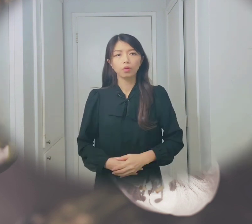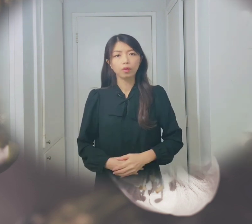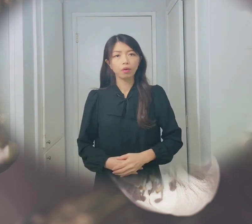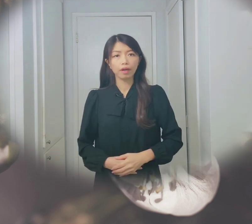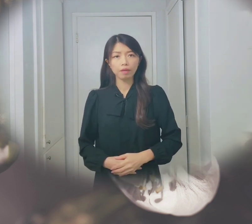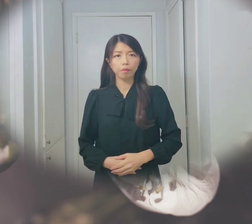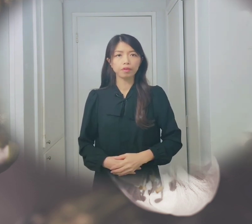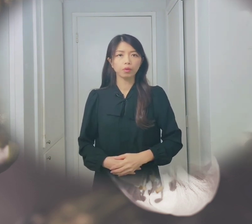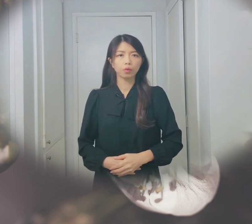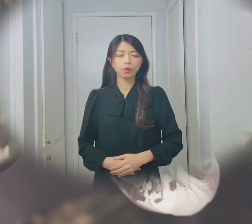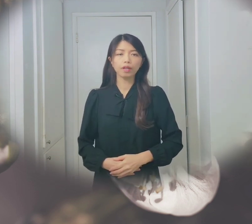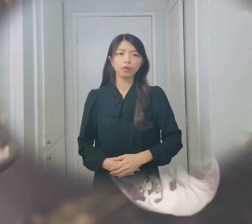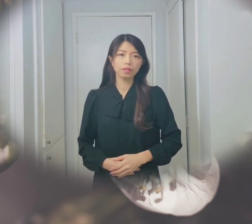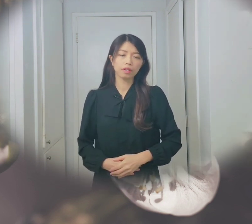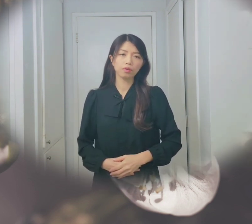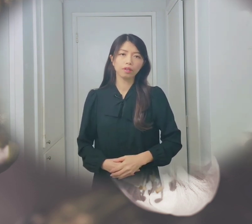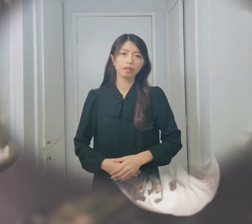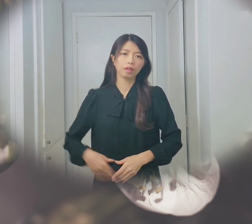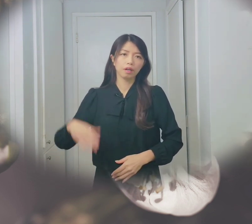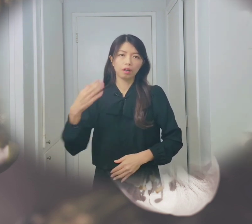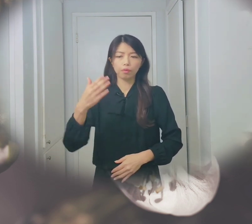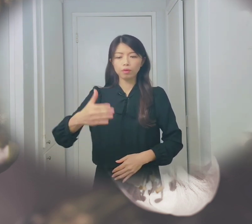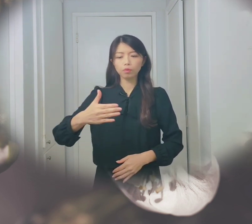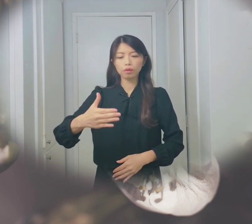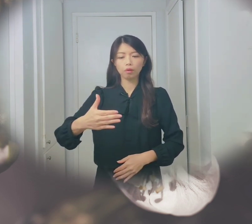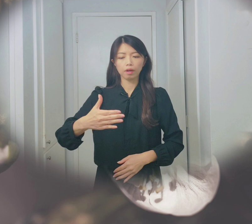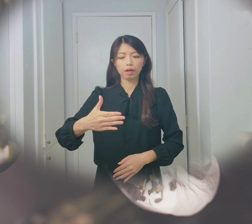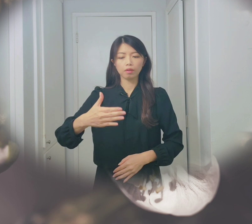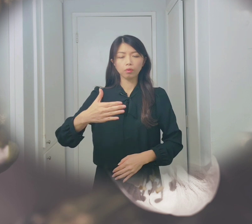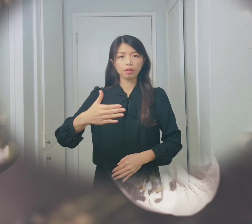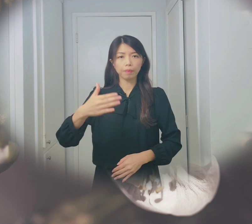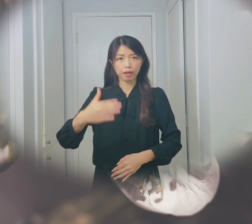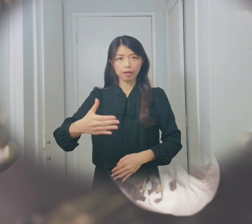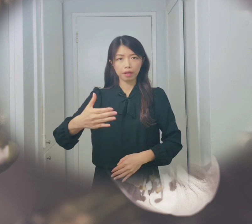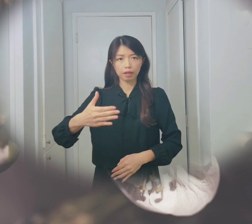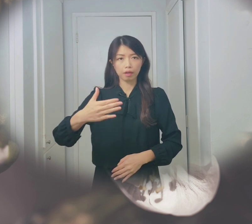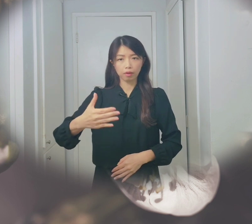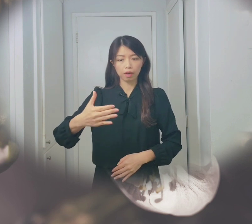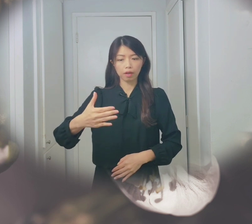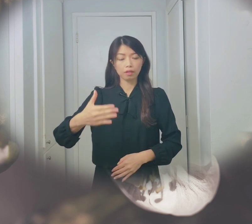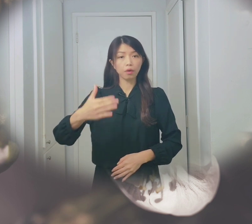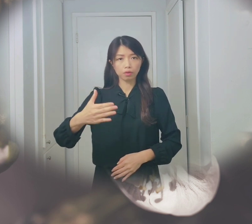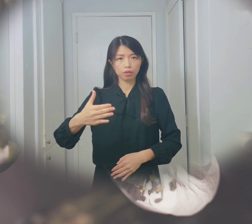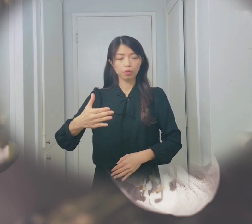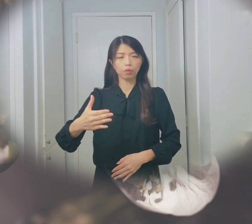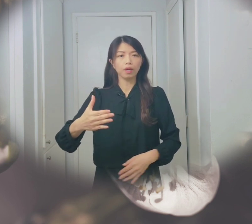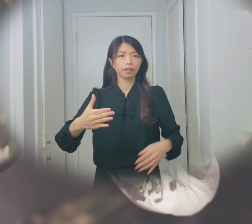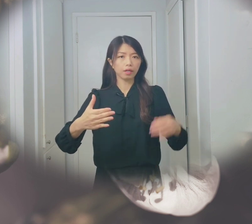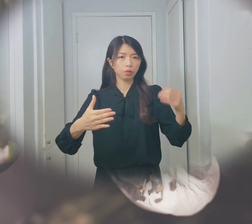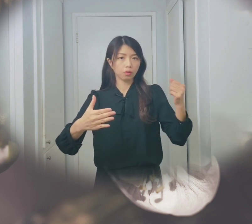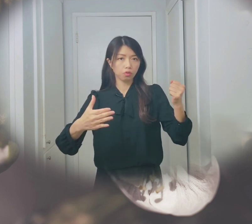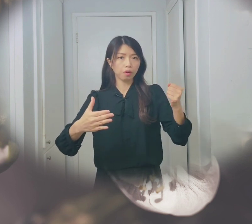해주시고요. 용기와 힘 없어도. 용기라고 한 뜻의 수어는 왼손은 이렇게 손등이 밖을 향하게 이렇게